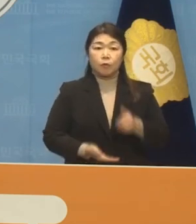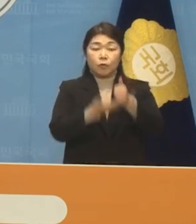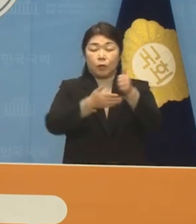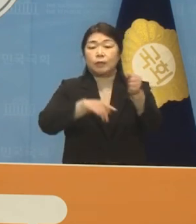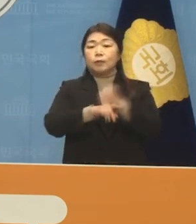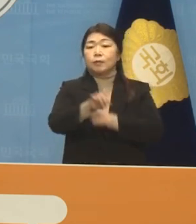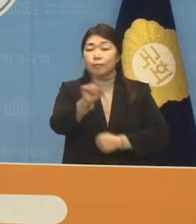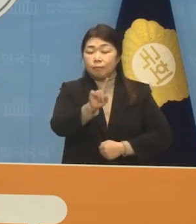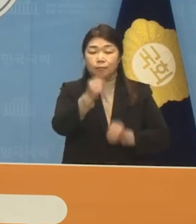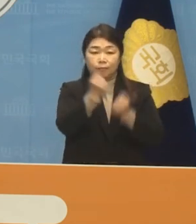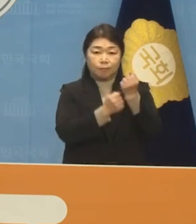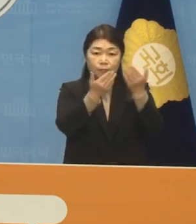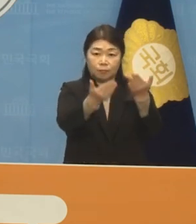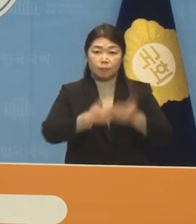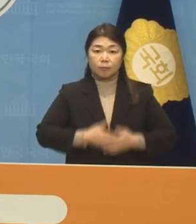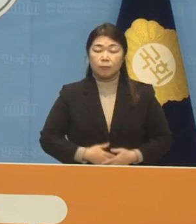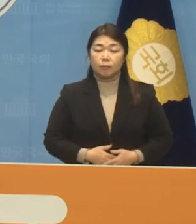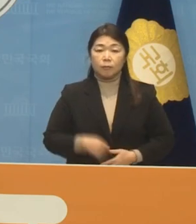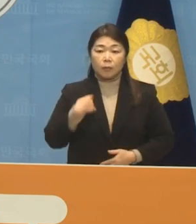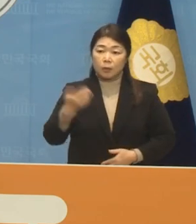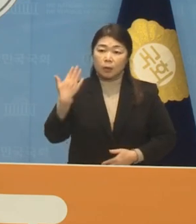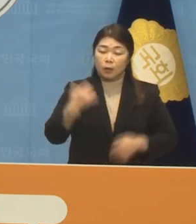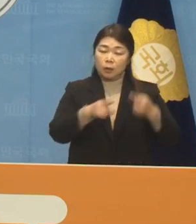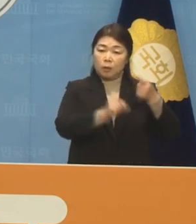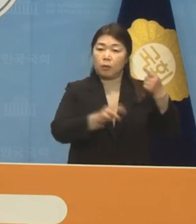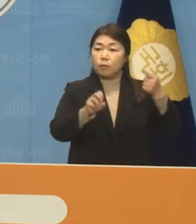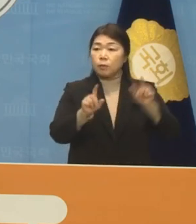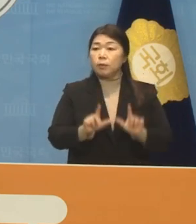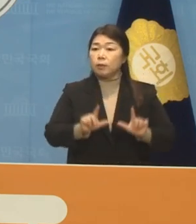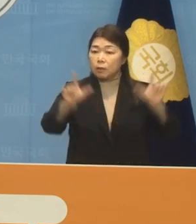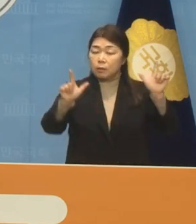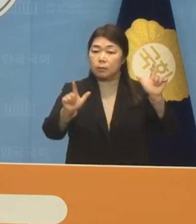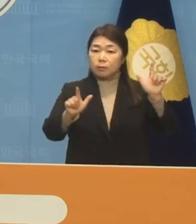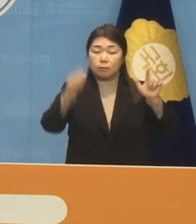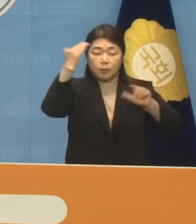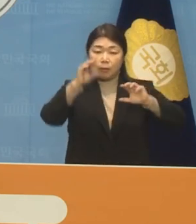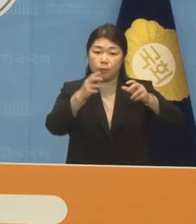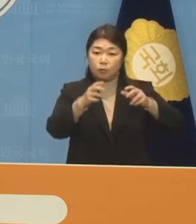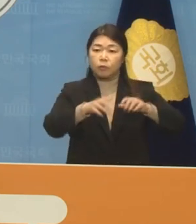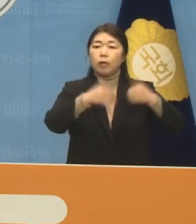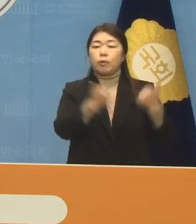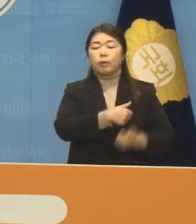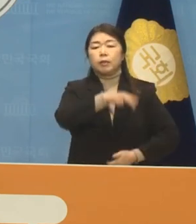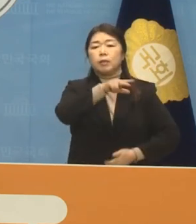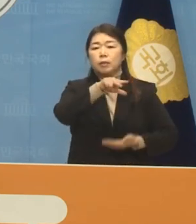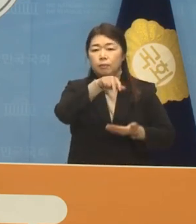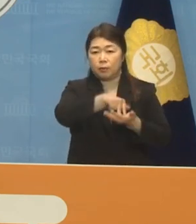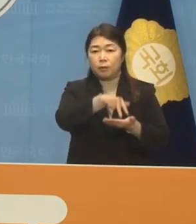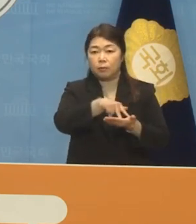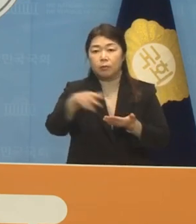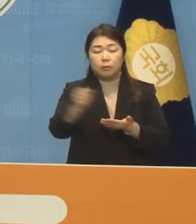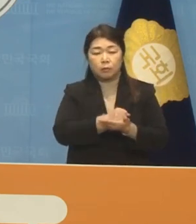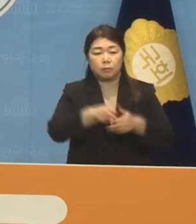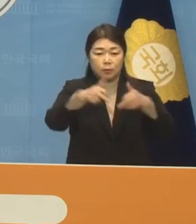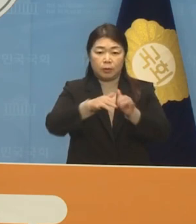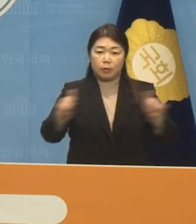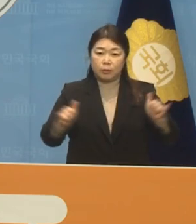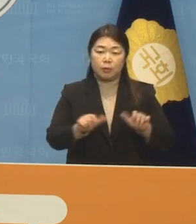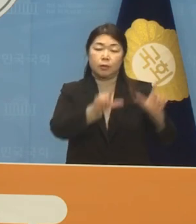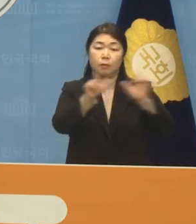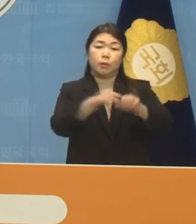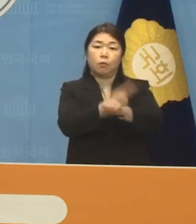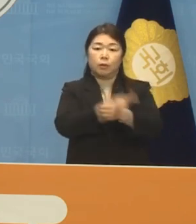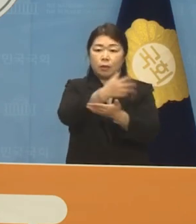취지를 말씀드리겠습니다. 저는 지난 1월 31일 대한민국 국회의원의 자격으로 장애인의